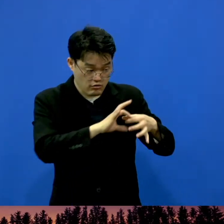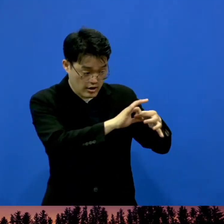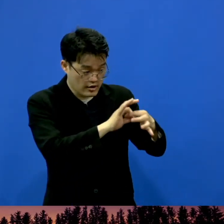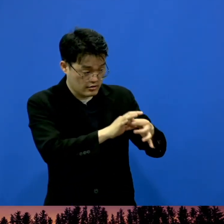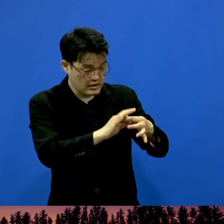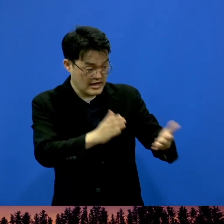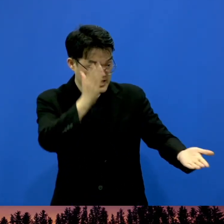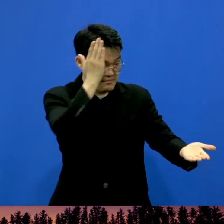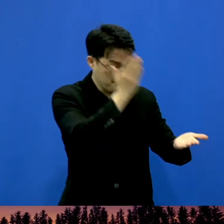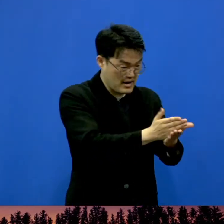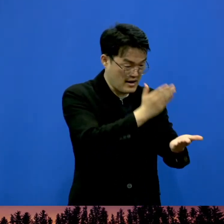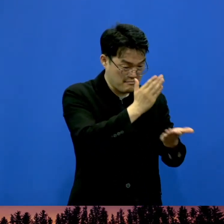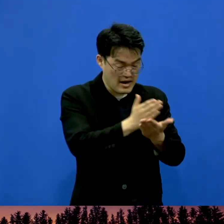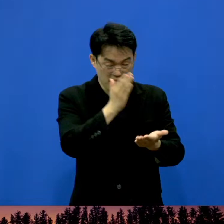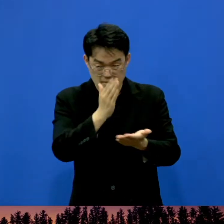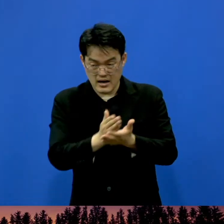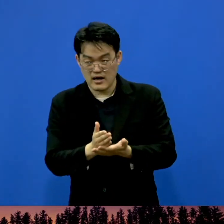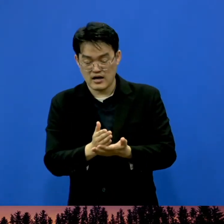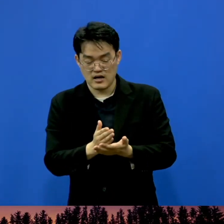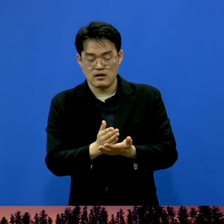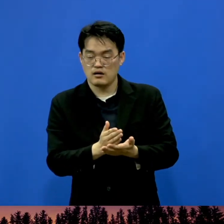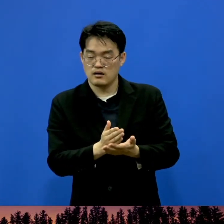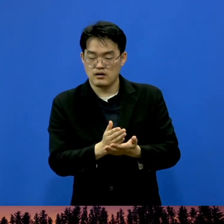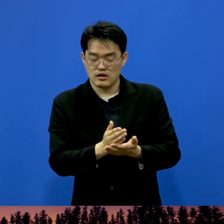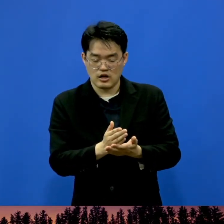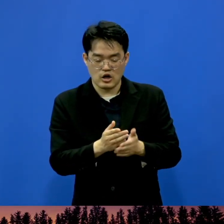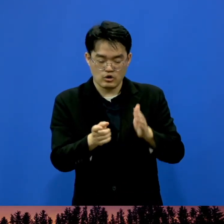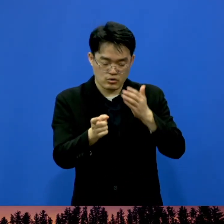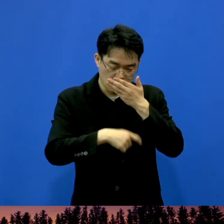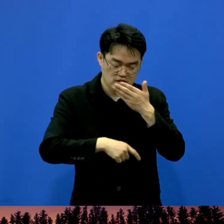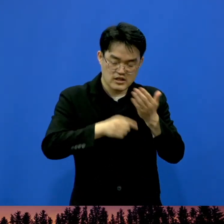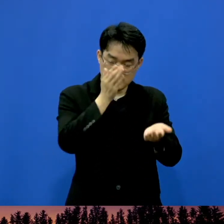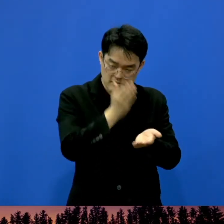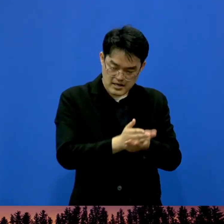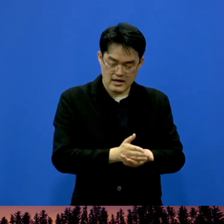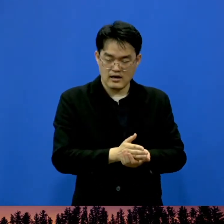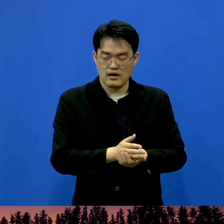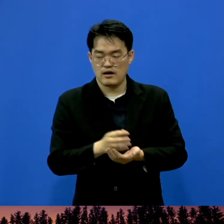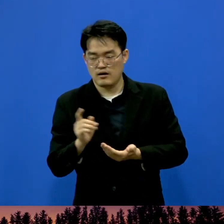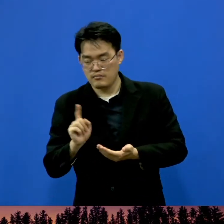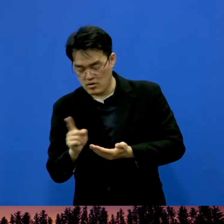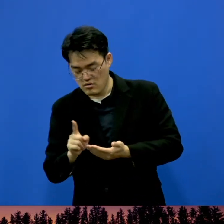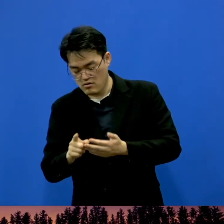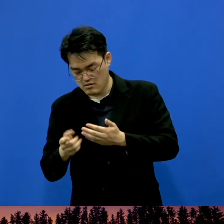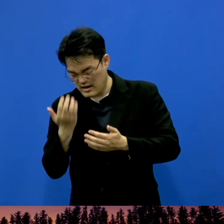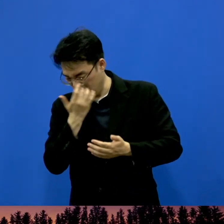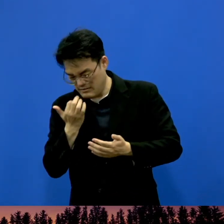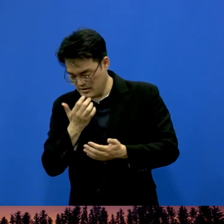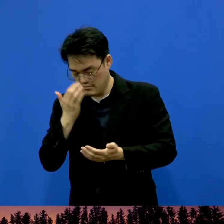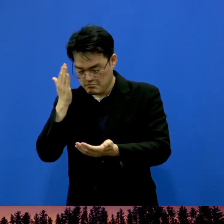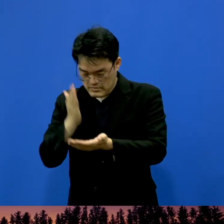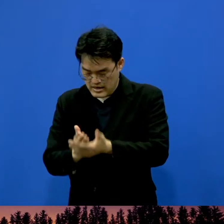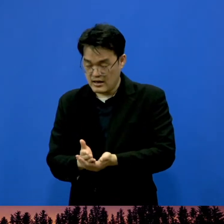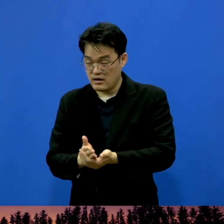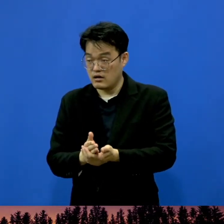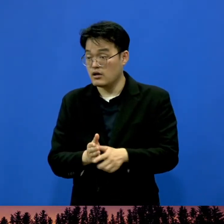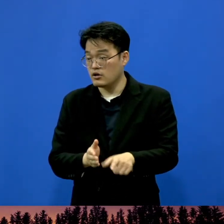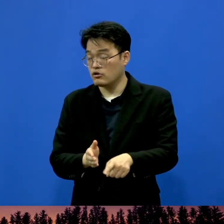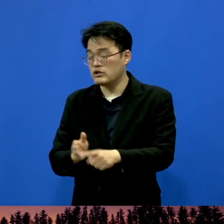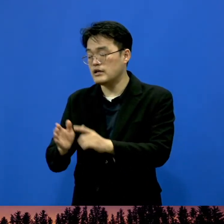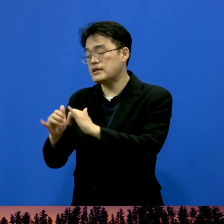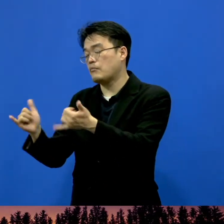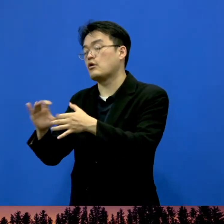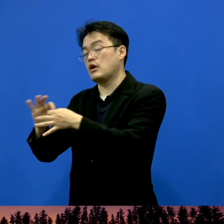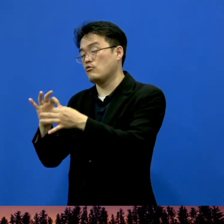말라. 가늠하지 말라 이렇게 하잖아요. do, don't인데 하라는 하나님과 관련된 거예요.